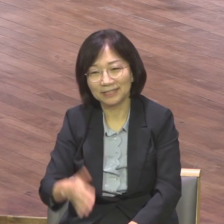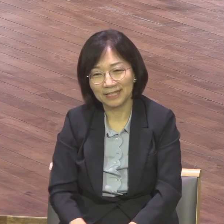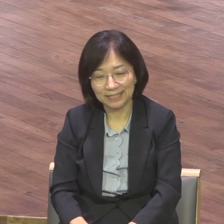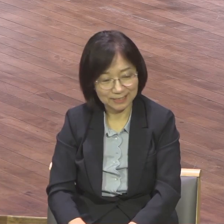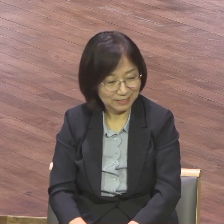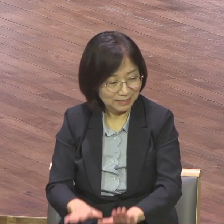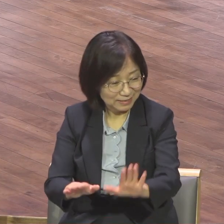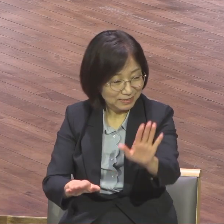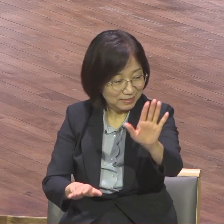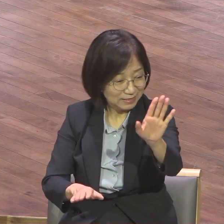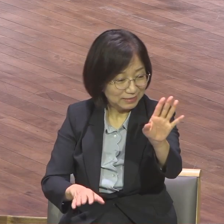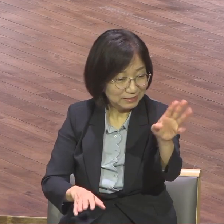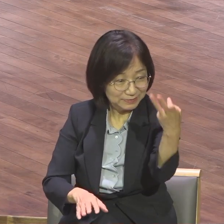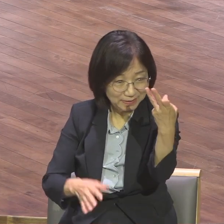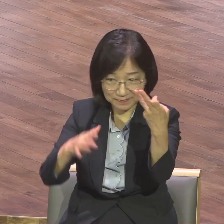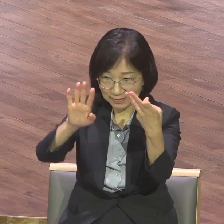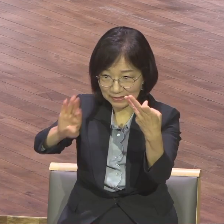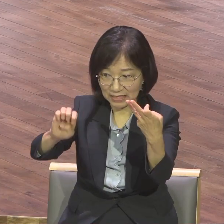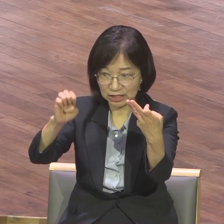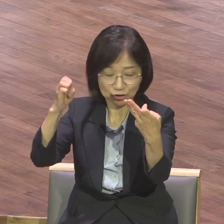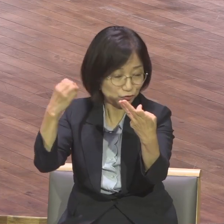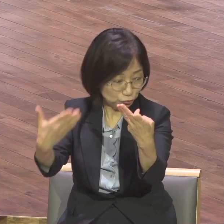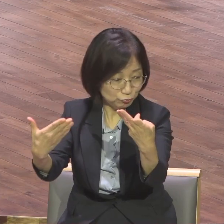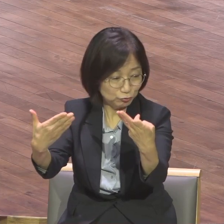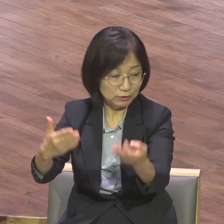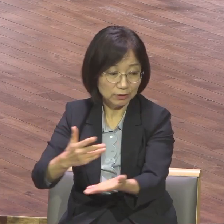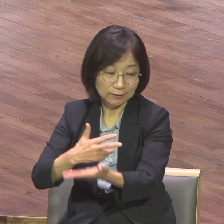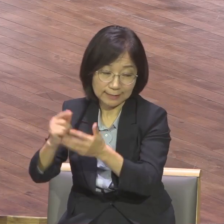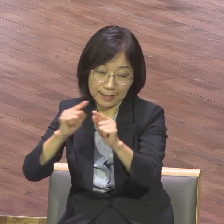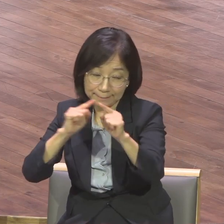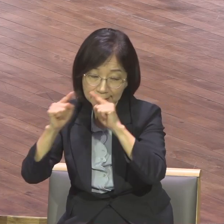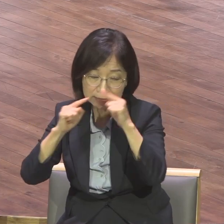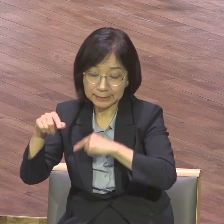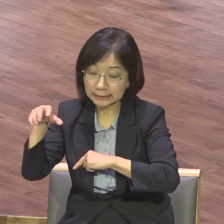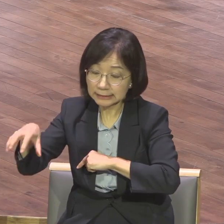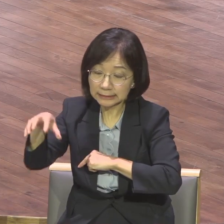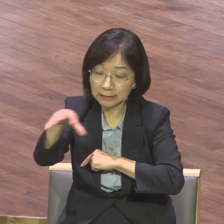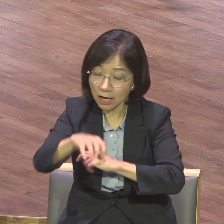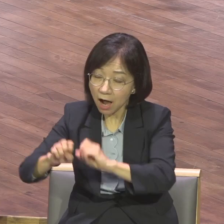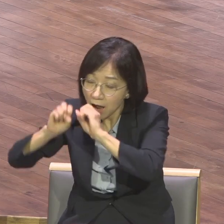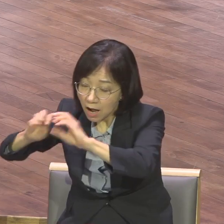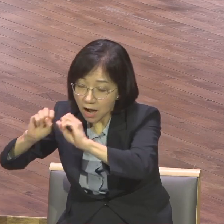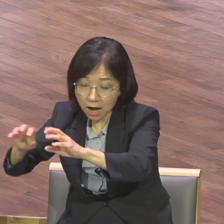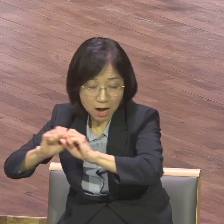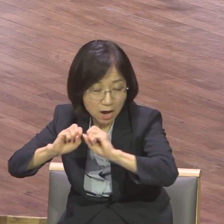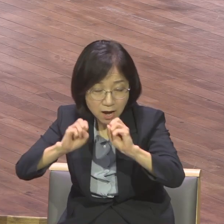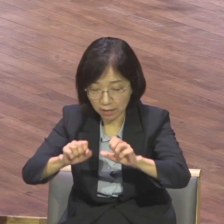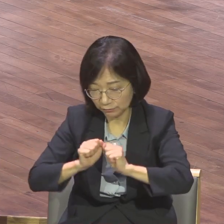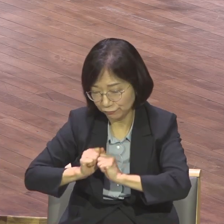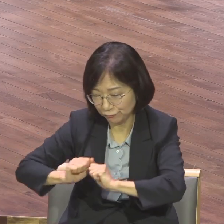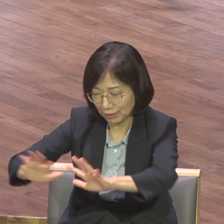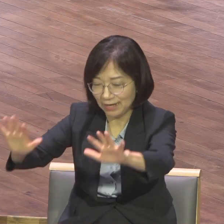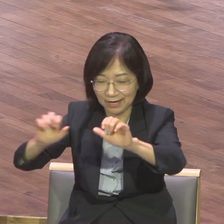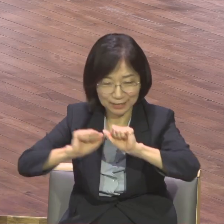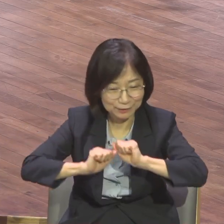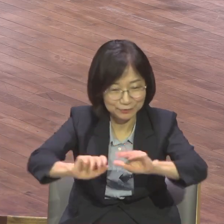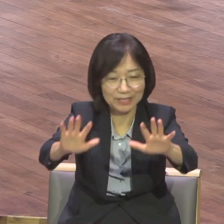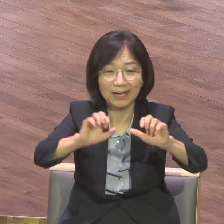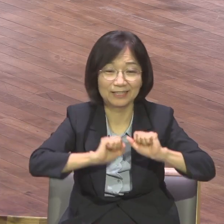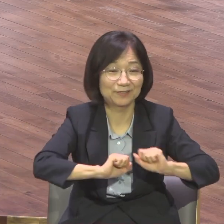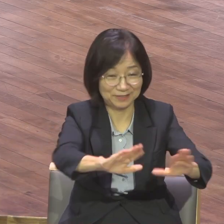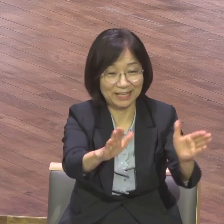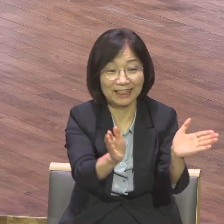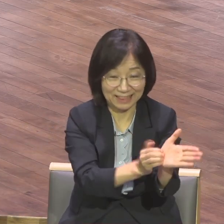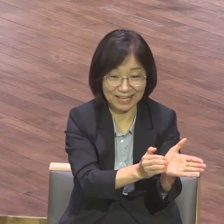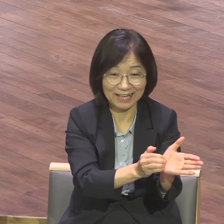49절 주의 말씀이 그 지방에 두루 퍼지니라. 복음의 특징을 아주 잘